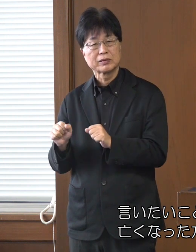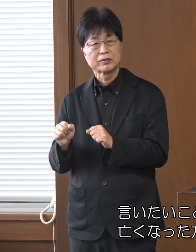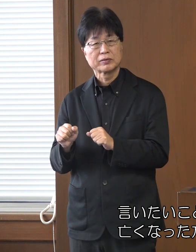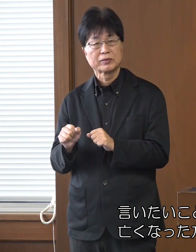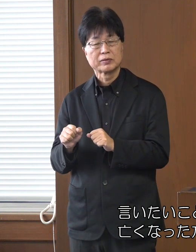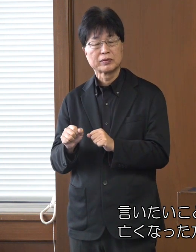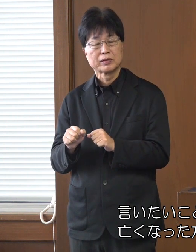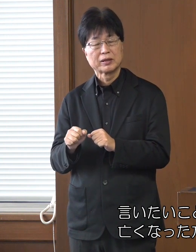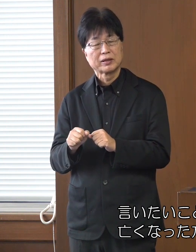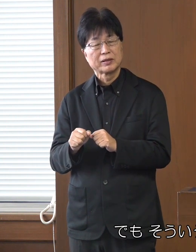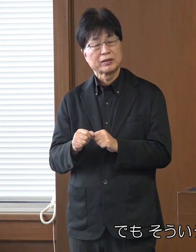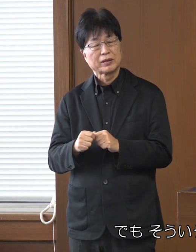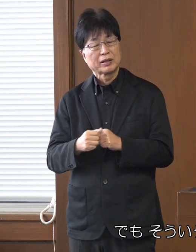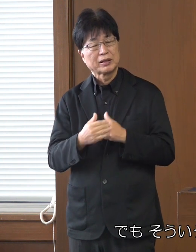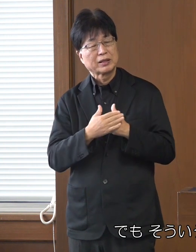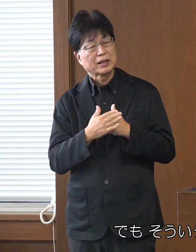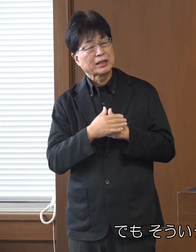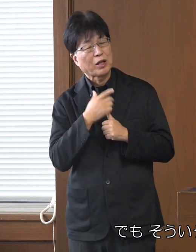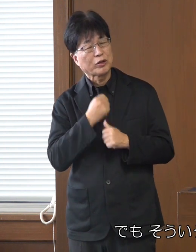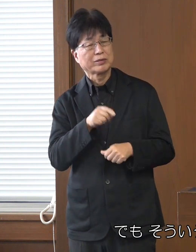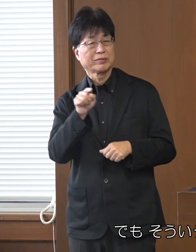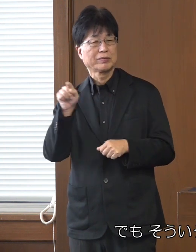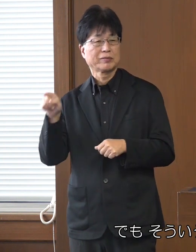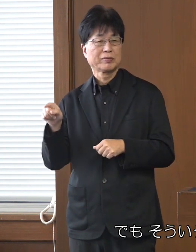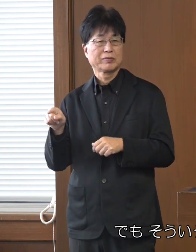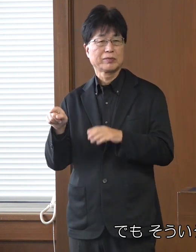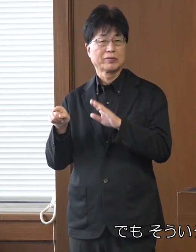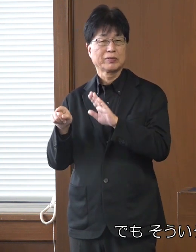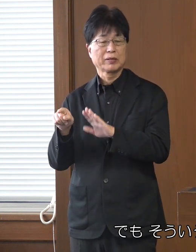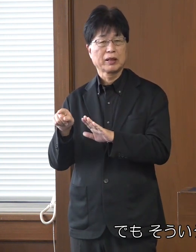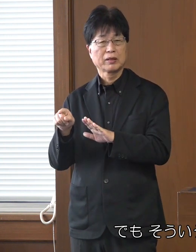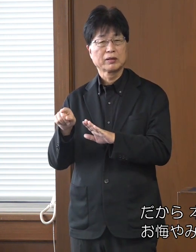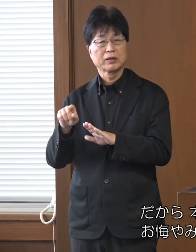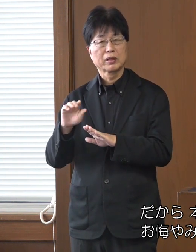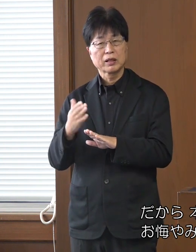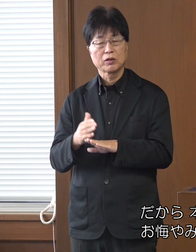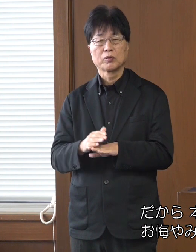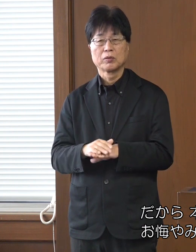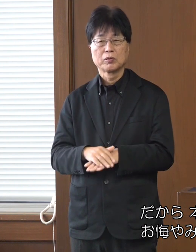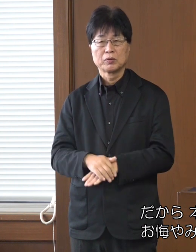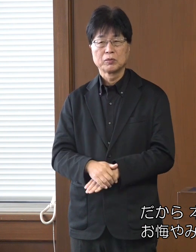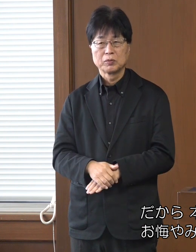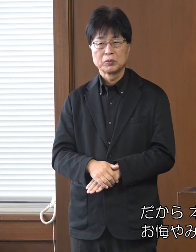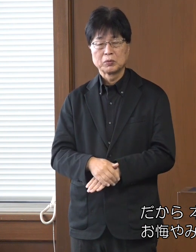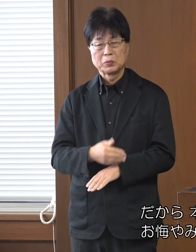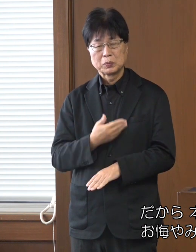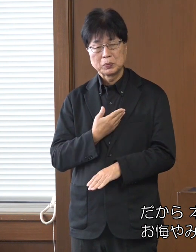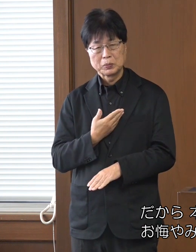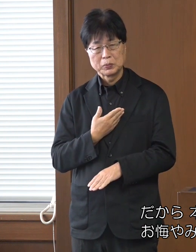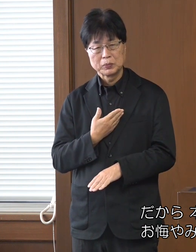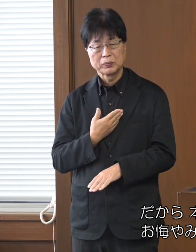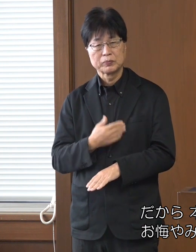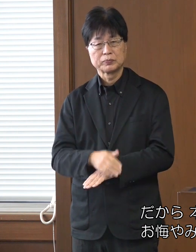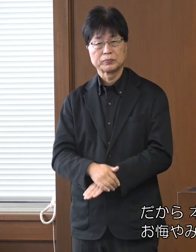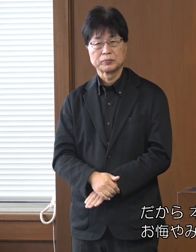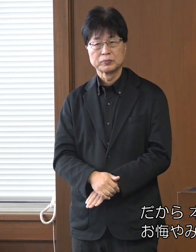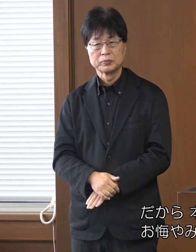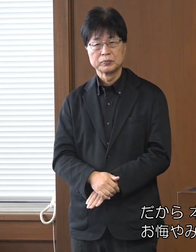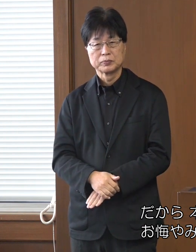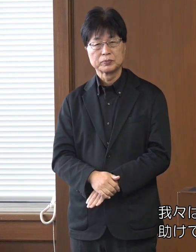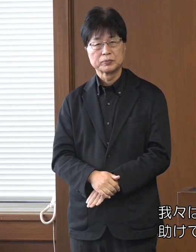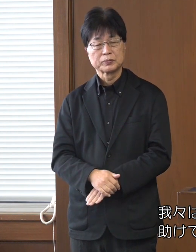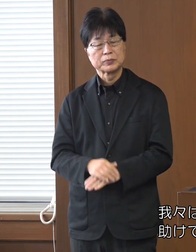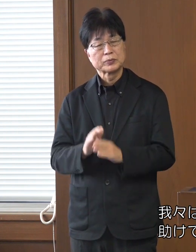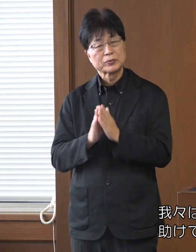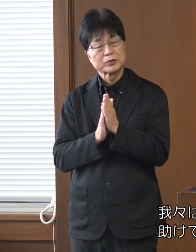うしてほしかったって。でもそういう声は届かない今ですね。だから本当にもう心からお悔やみ申し上げたいけども、